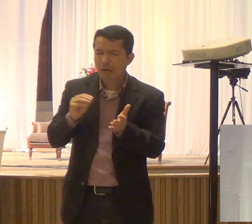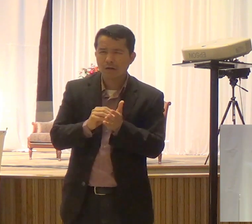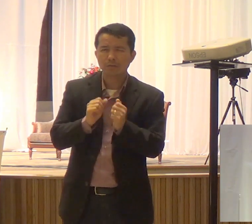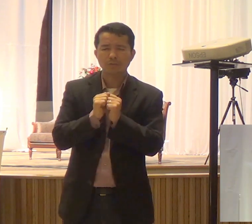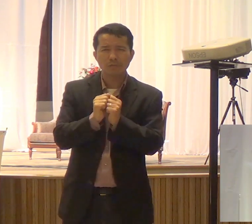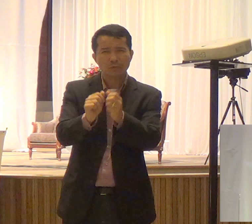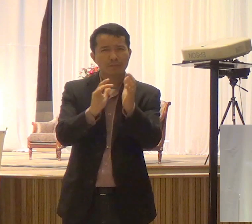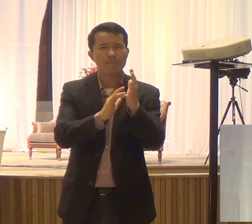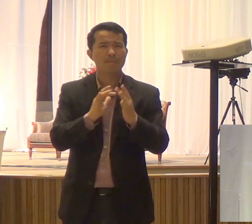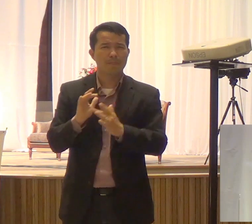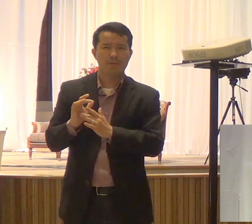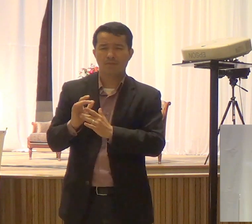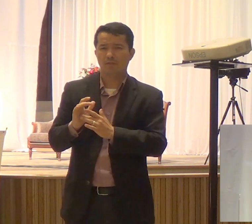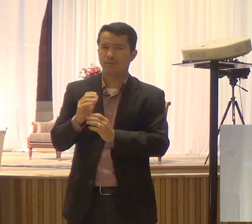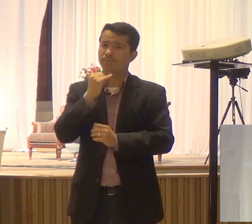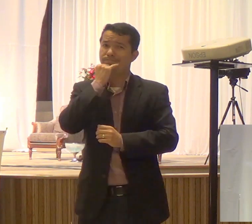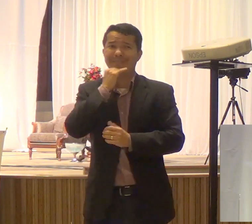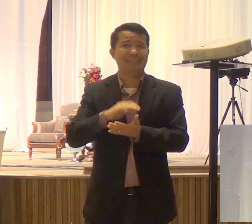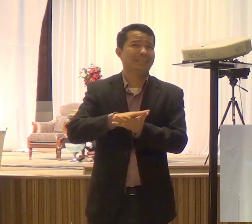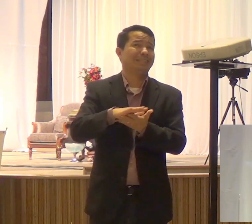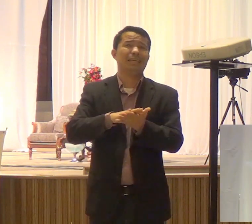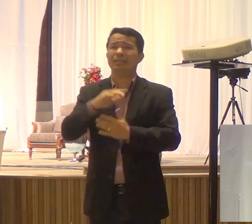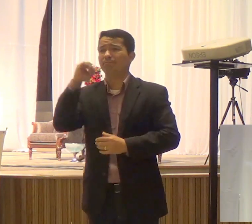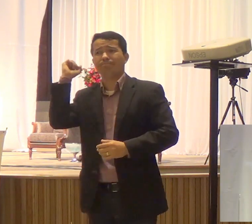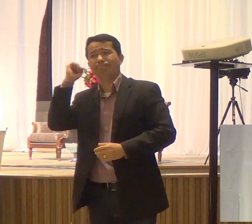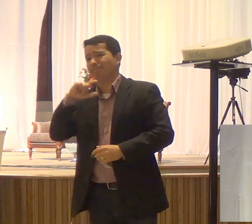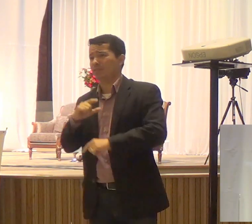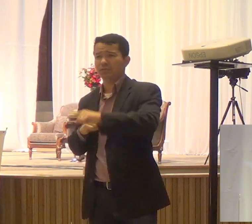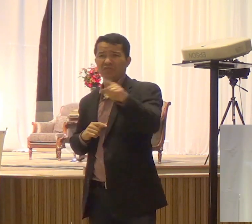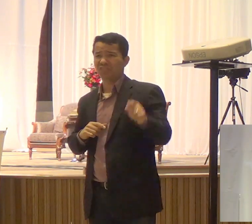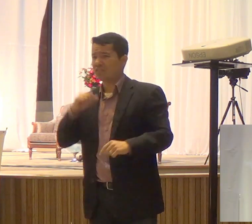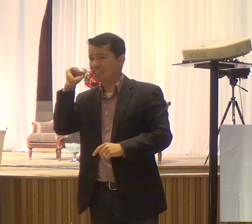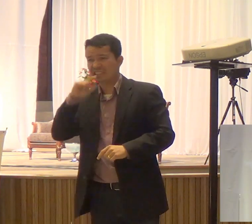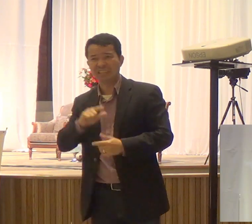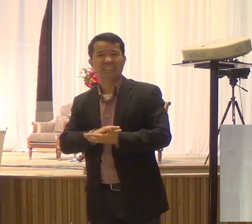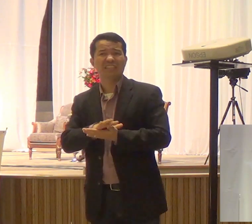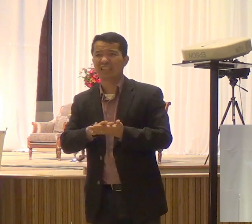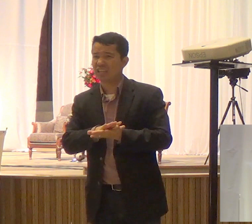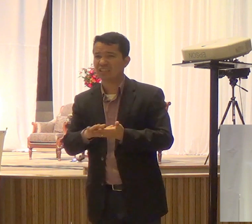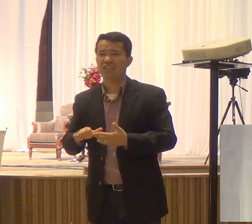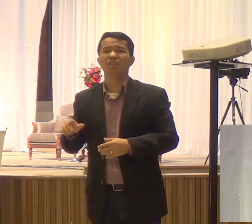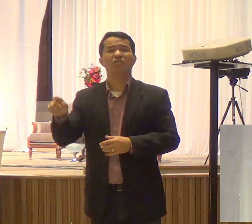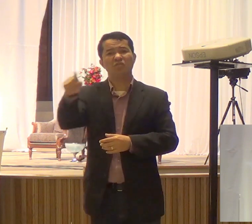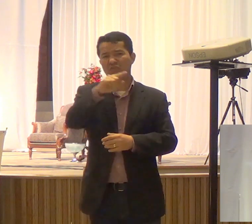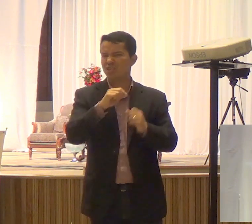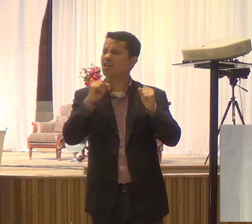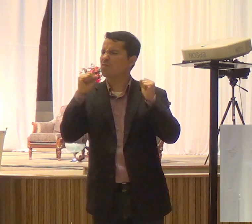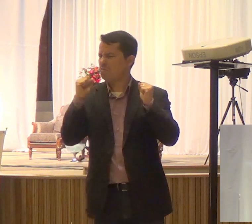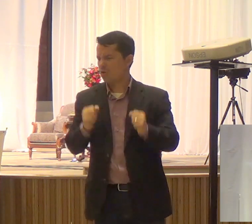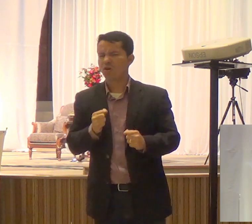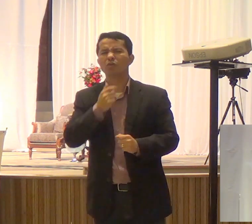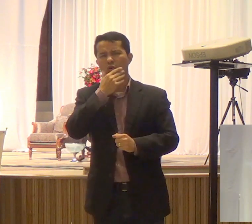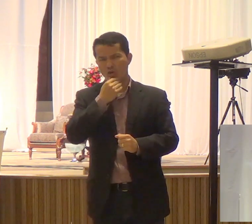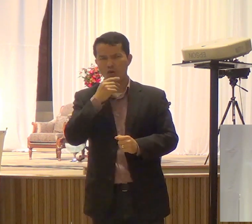que pode dar frutos, nada presta, nada serve. Você pode ter todas as mulheres, homem, que